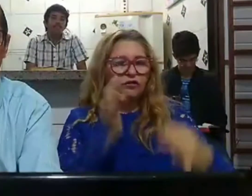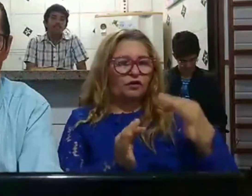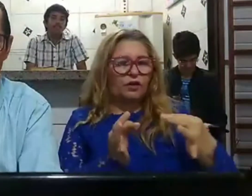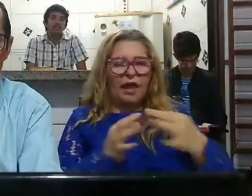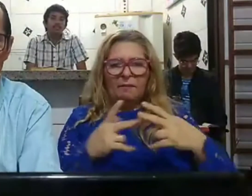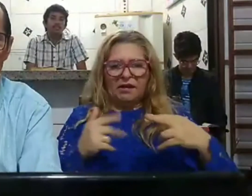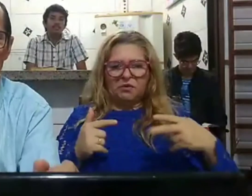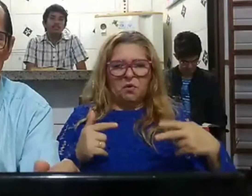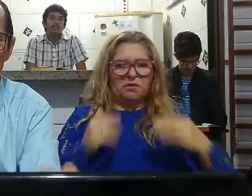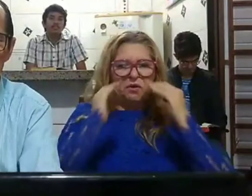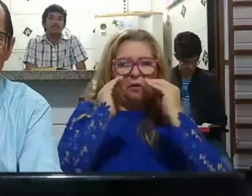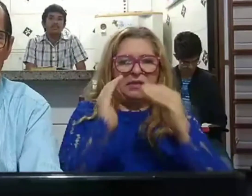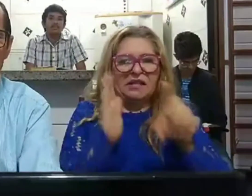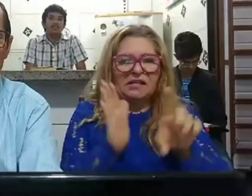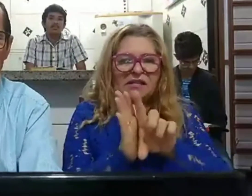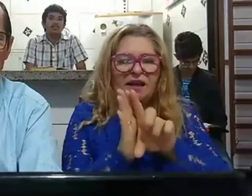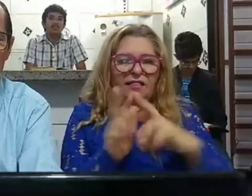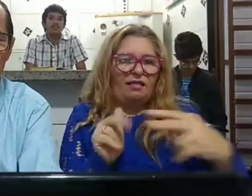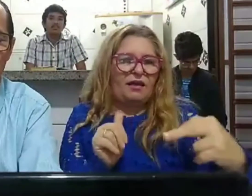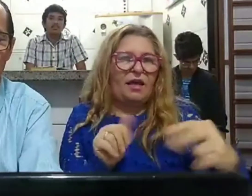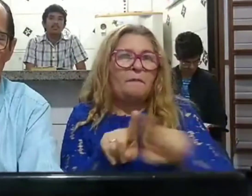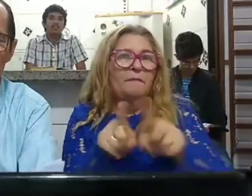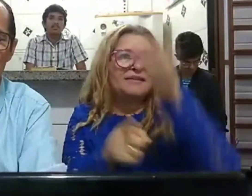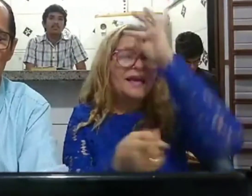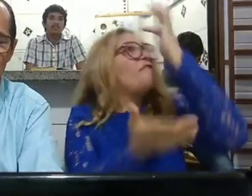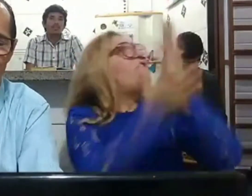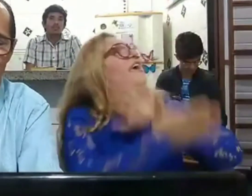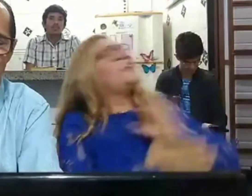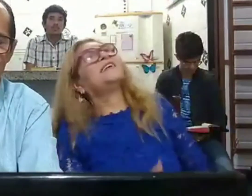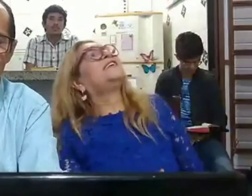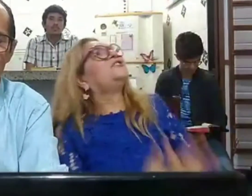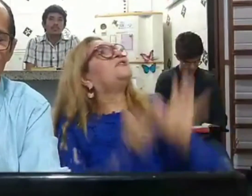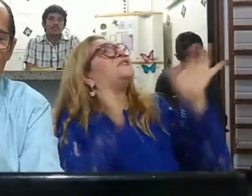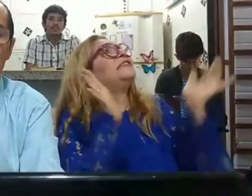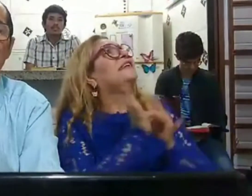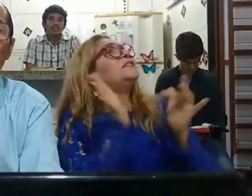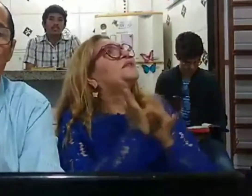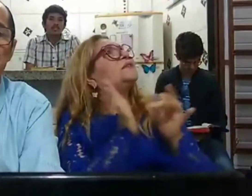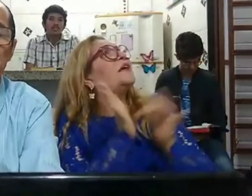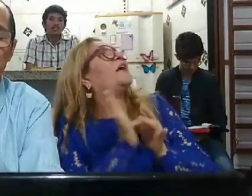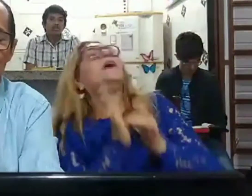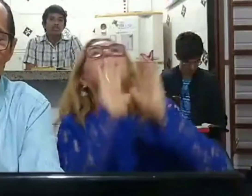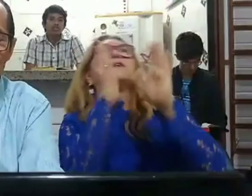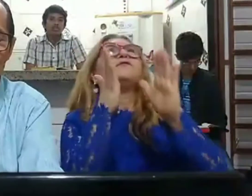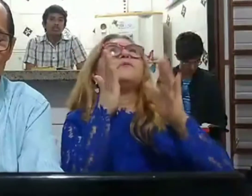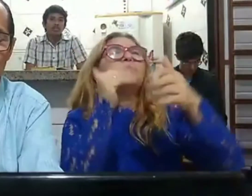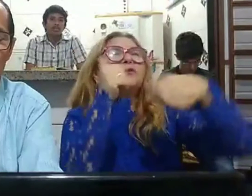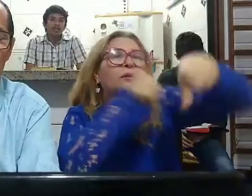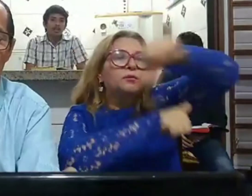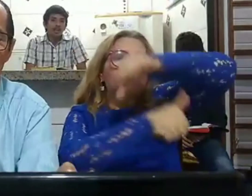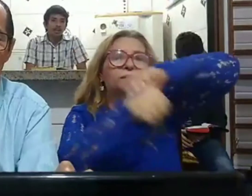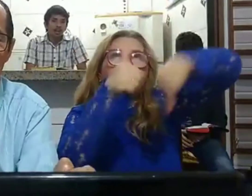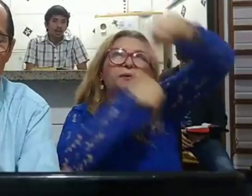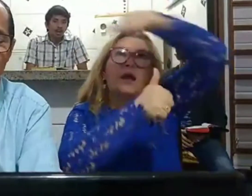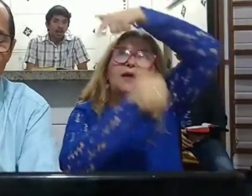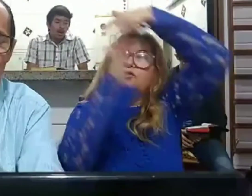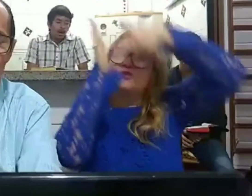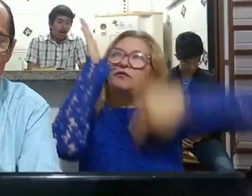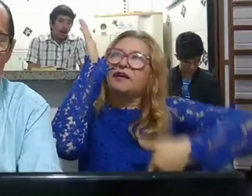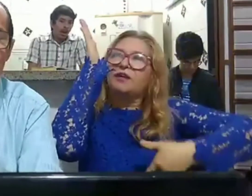obras da lei, e sim mediante a fé em Cristo Jesus, para que fôssemos justificados pela fé